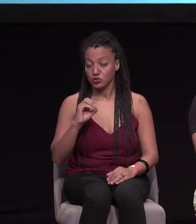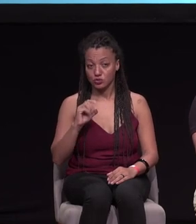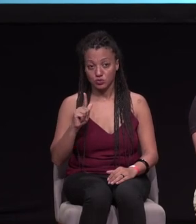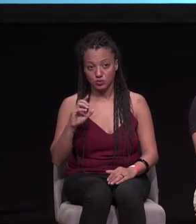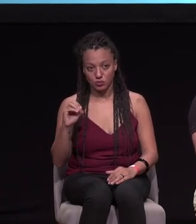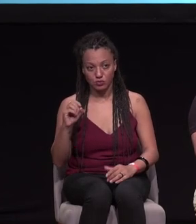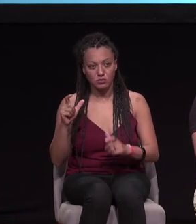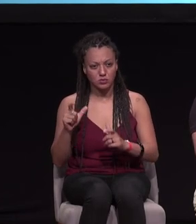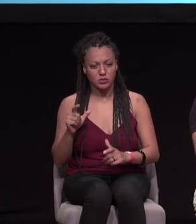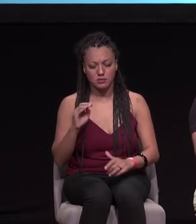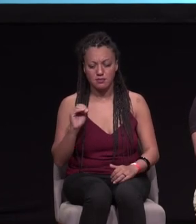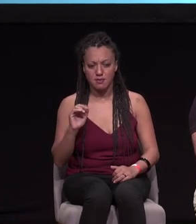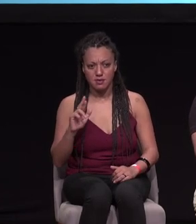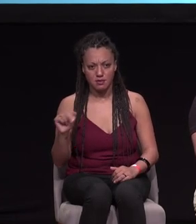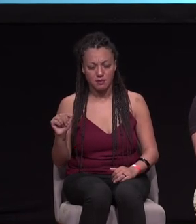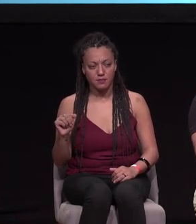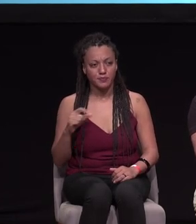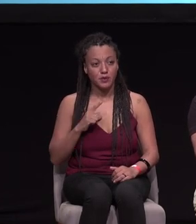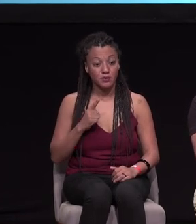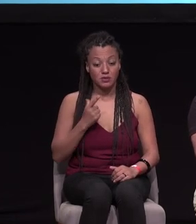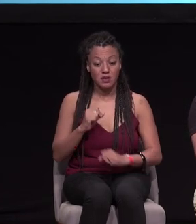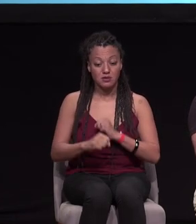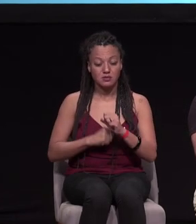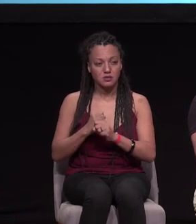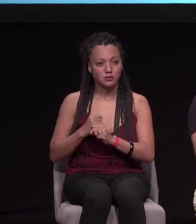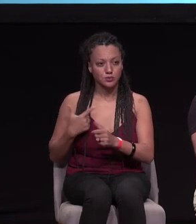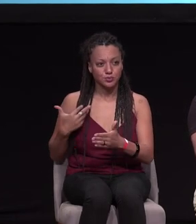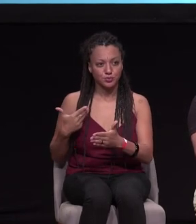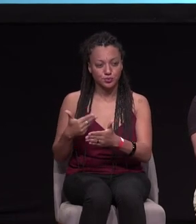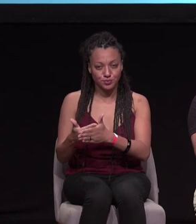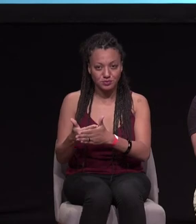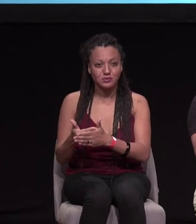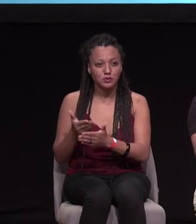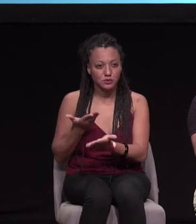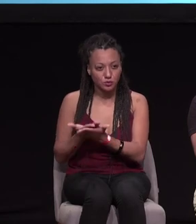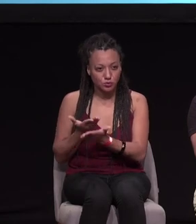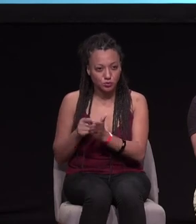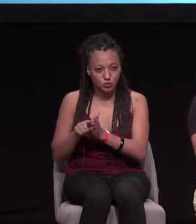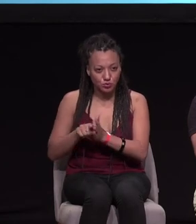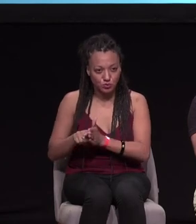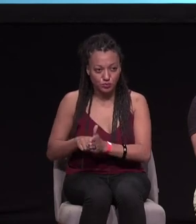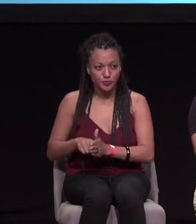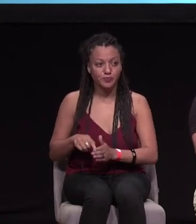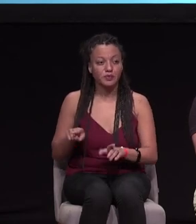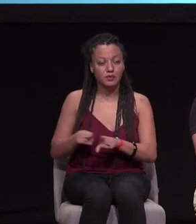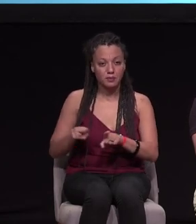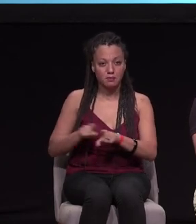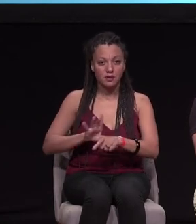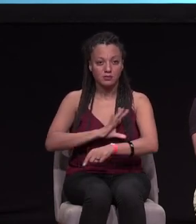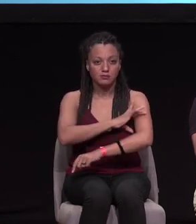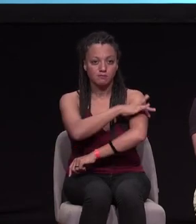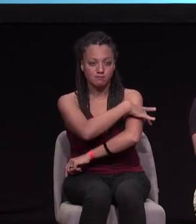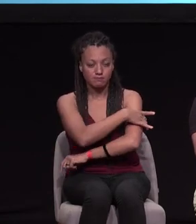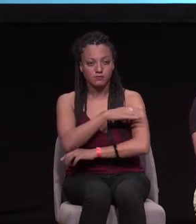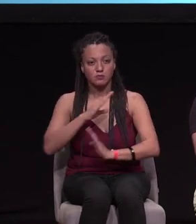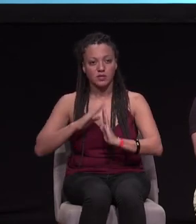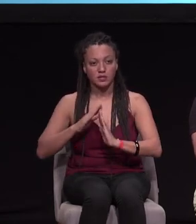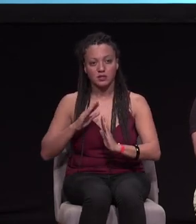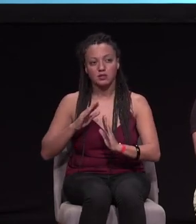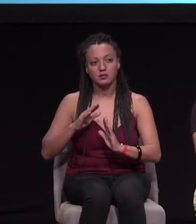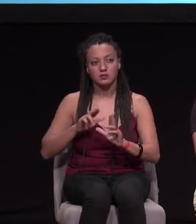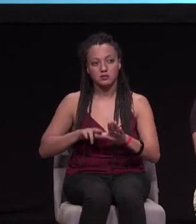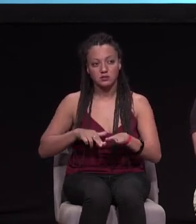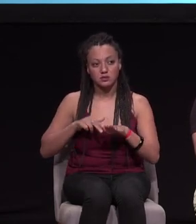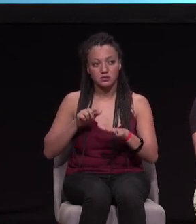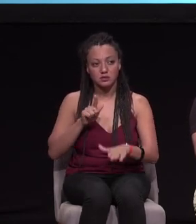do caribe há dez anos né isso iniciado também uma casa de que tudo né e africanizada aqui